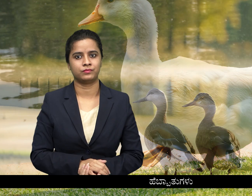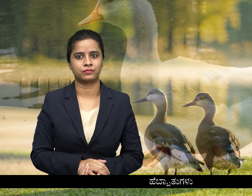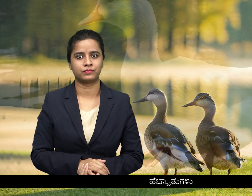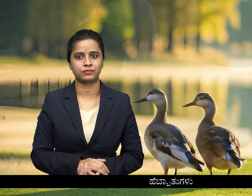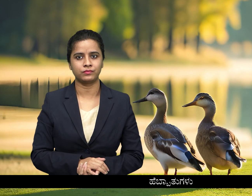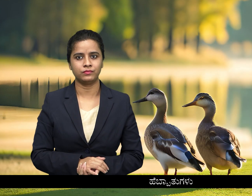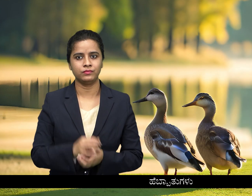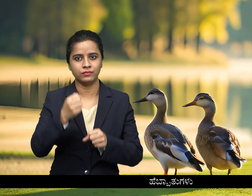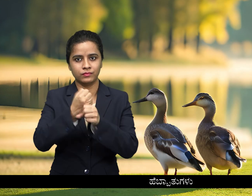ಹೆಬ್ಬಾತುಗಳು ಮತ್ತು